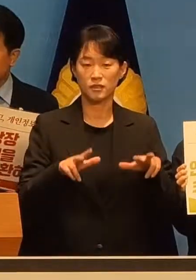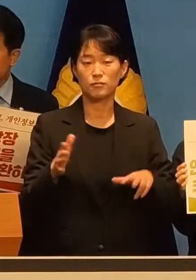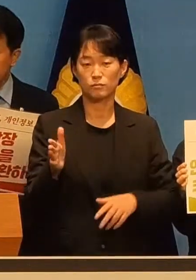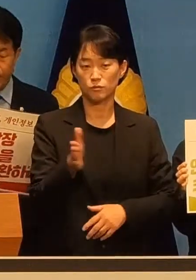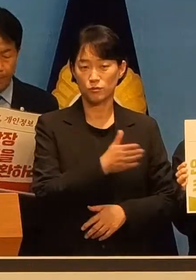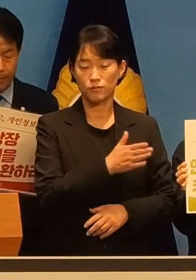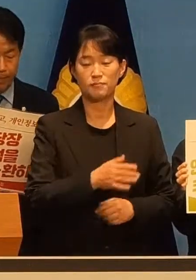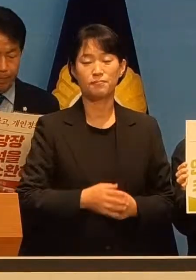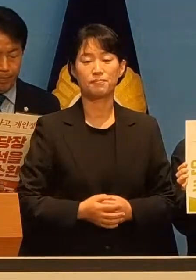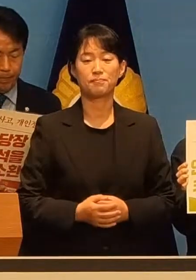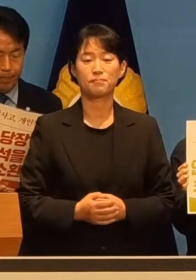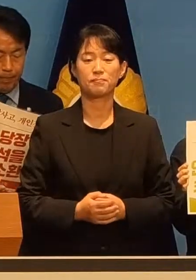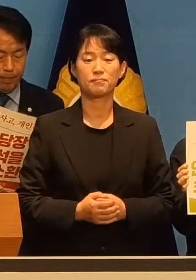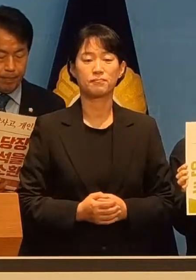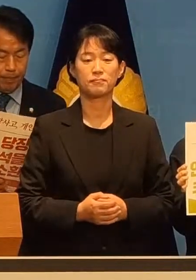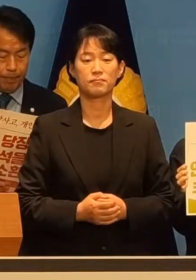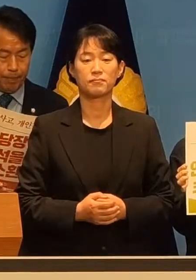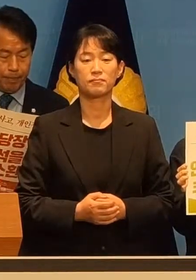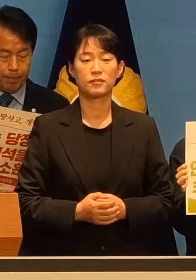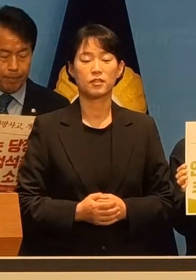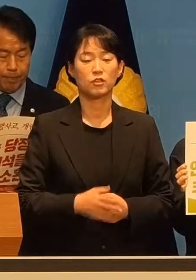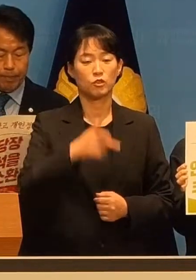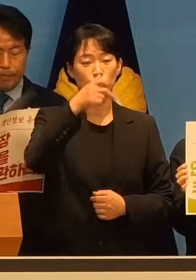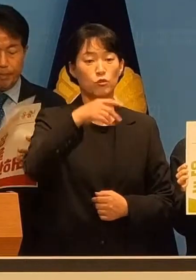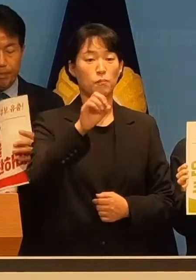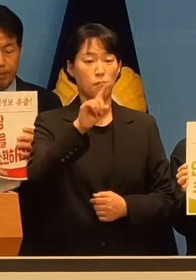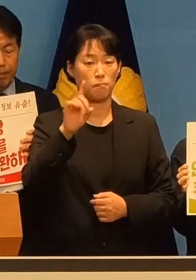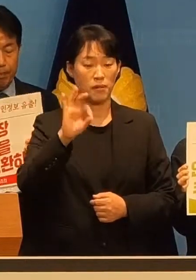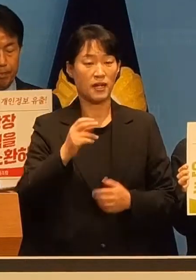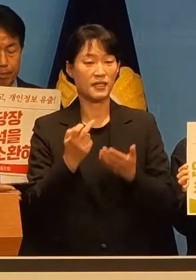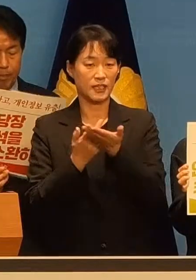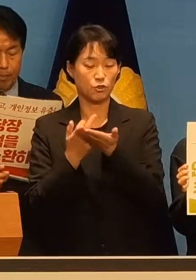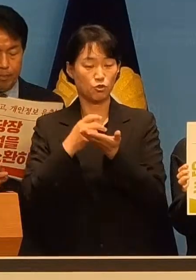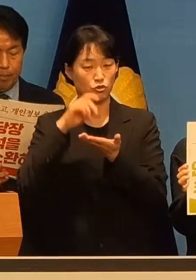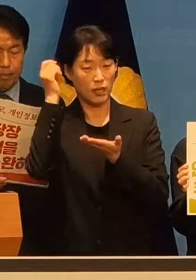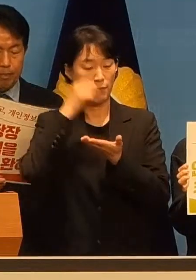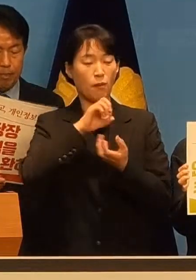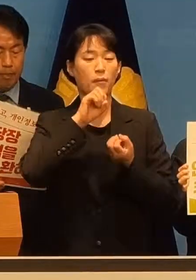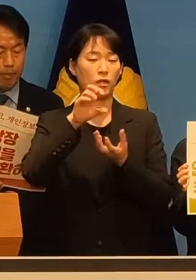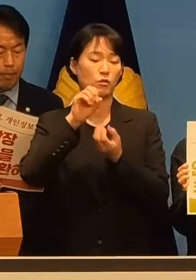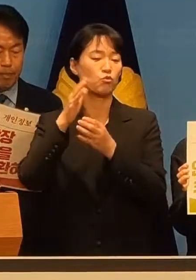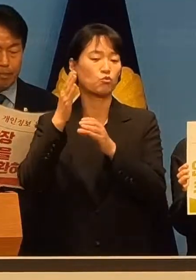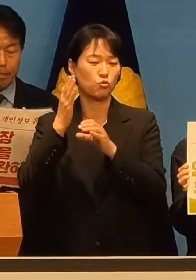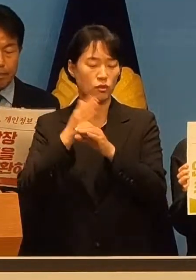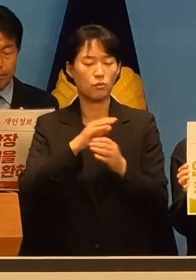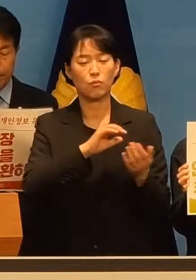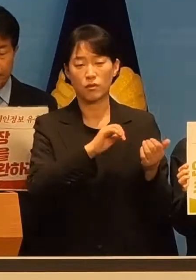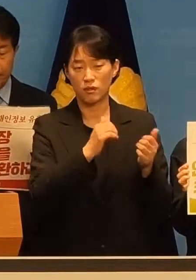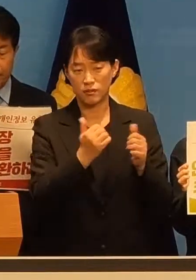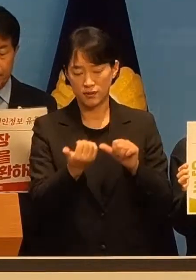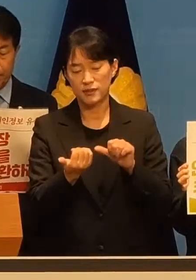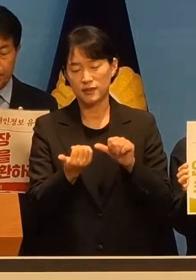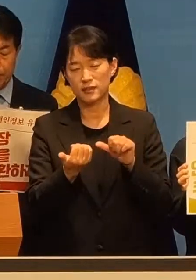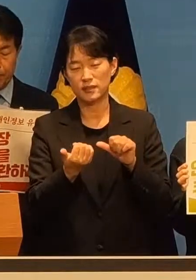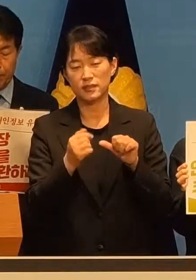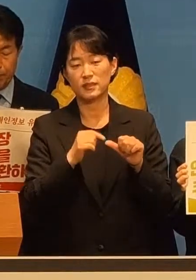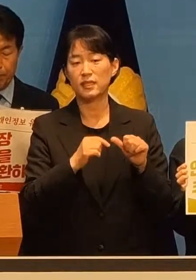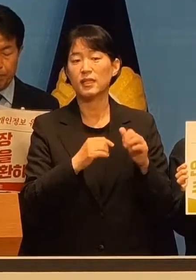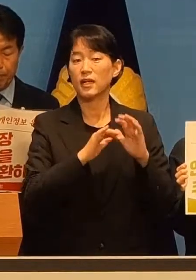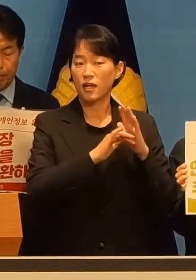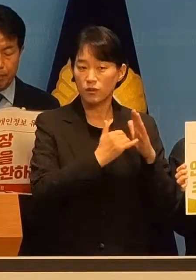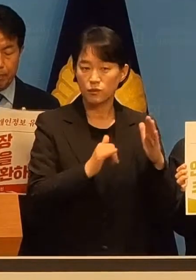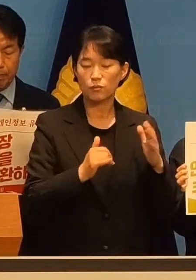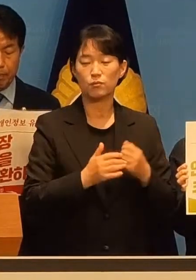지금부터 이 쿠팡 제주 새벽 배송 노동 하시다가 돌아가신 고 오승용님